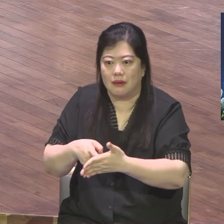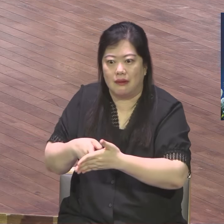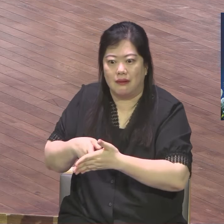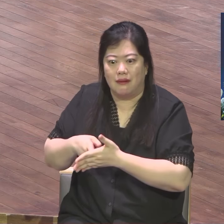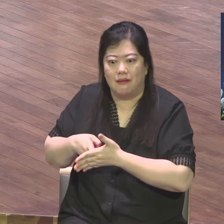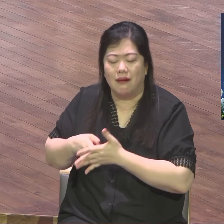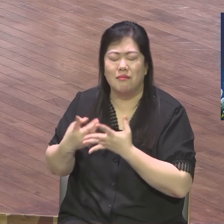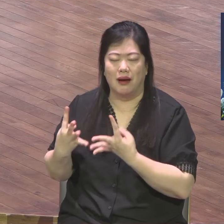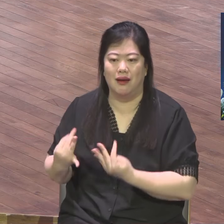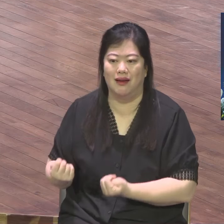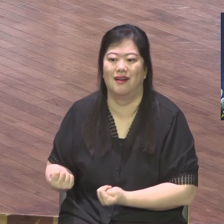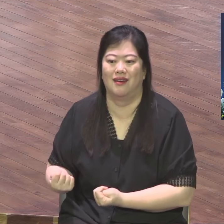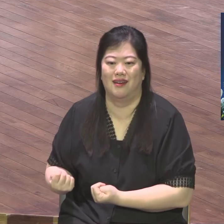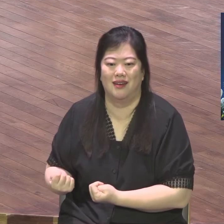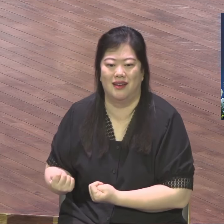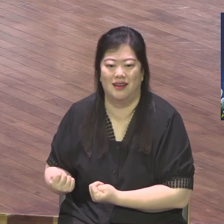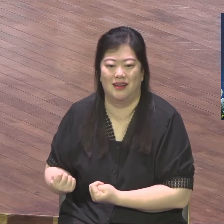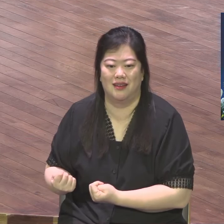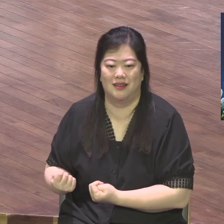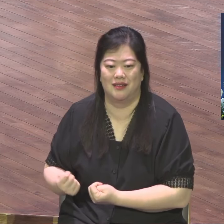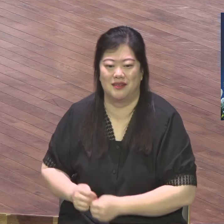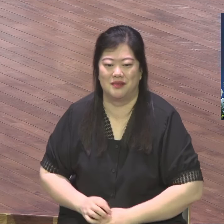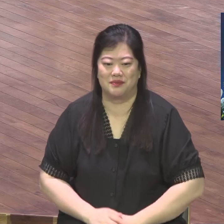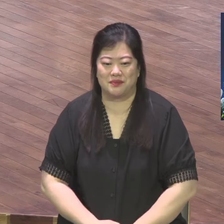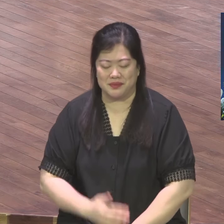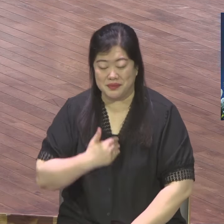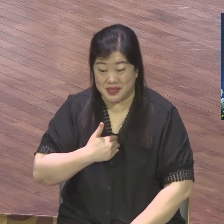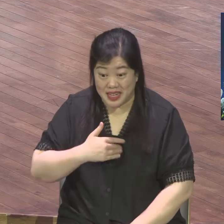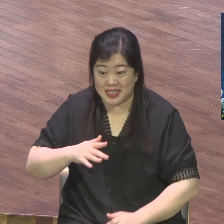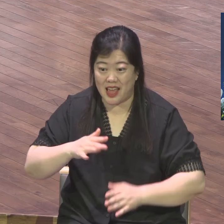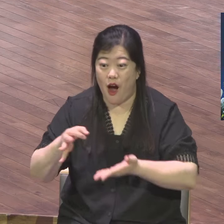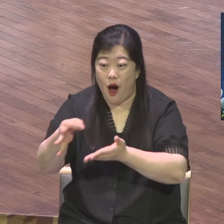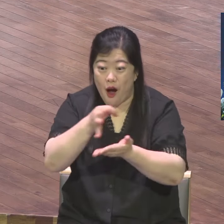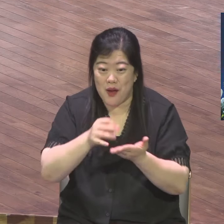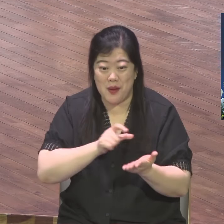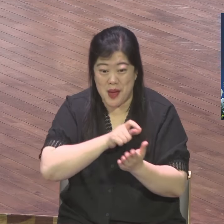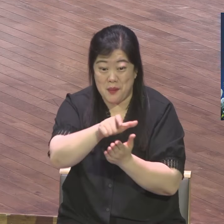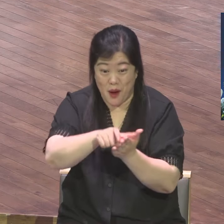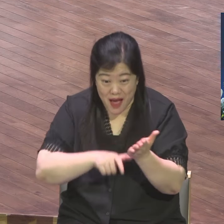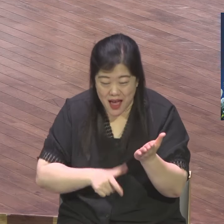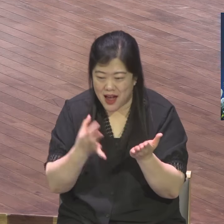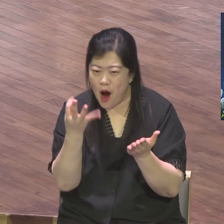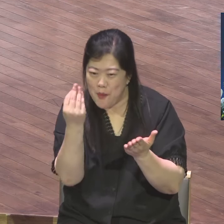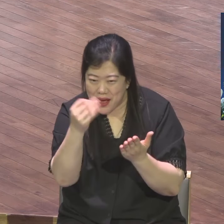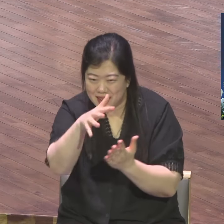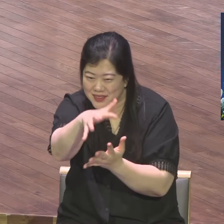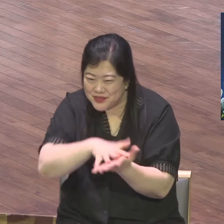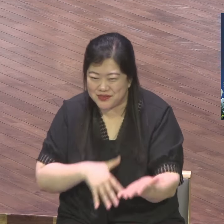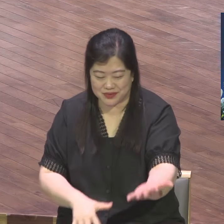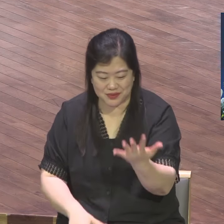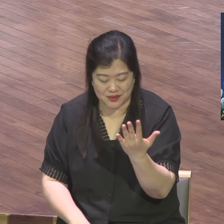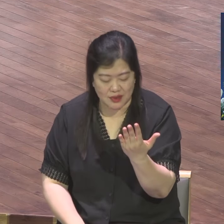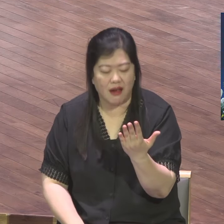앞에서 5대 헌금 회복하시기 바랍니다. 회복해 보세요. 하나님 어떻게 하시나.